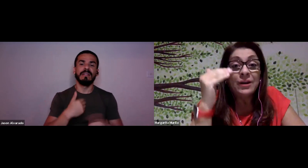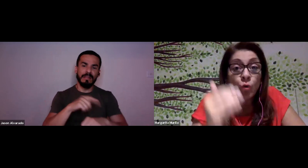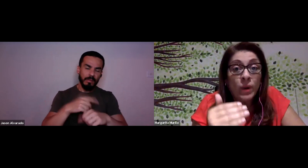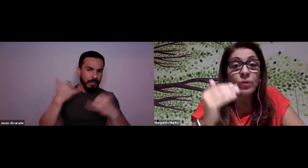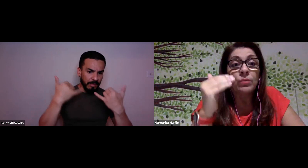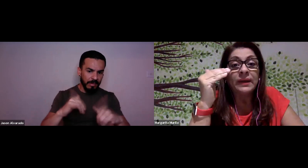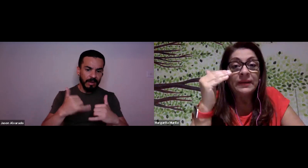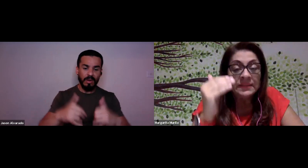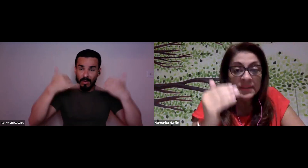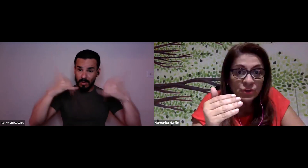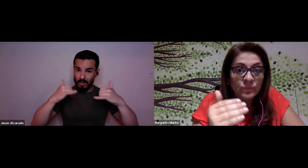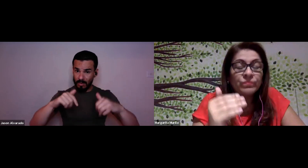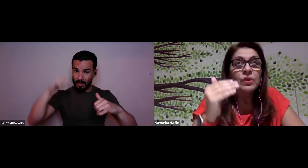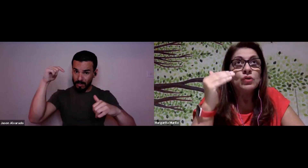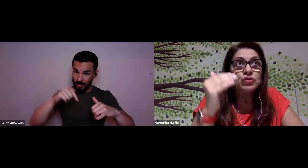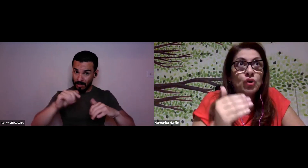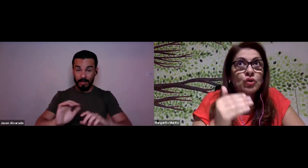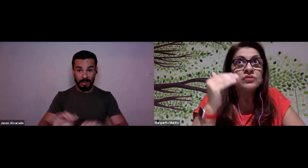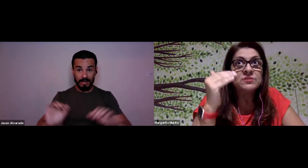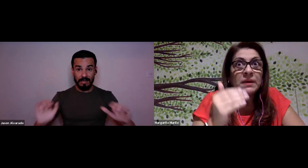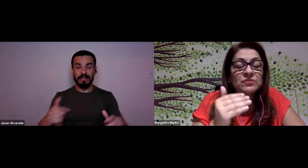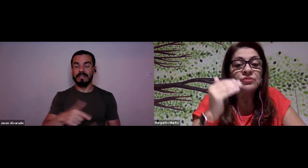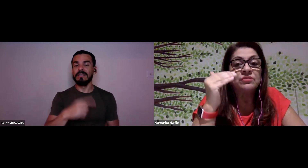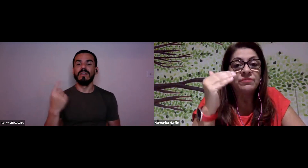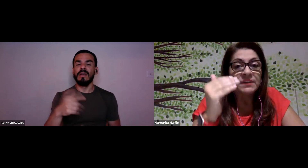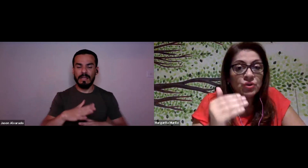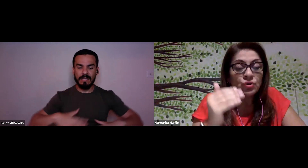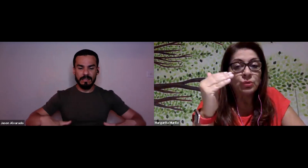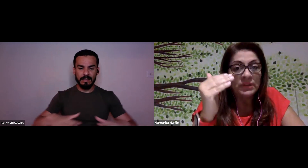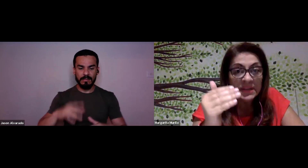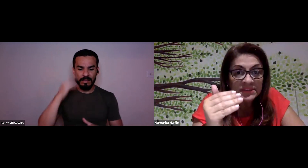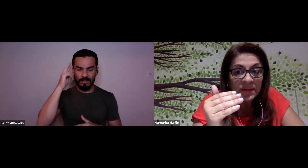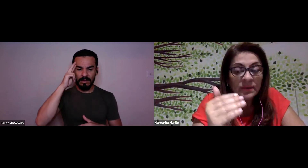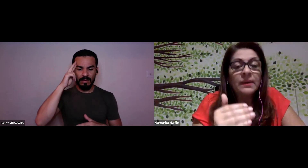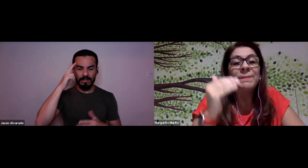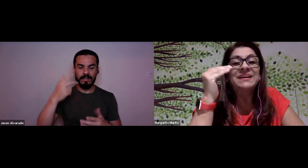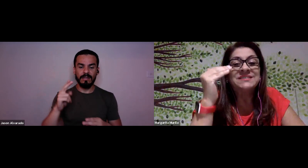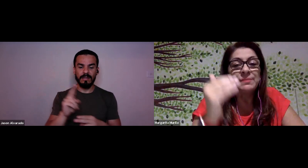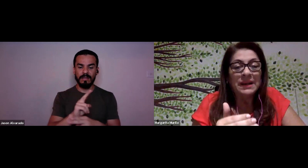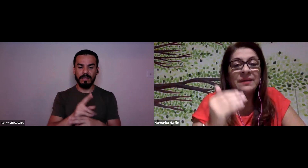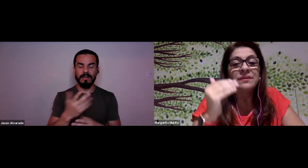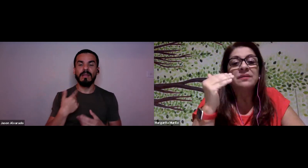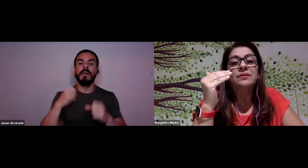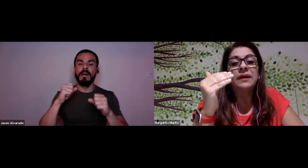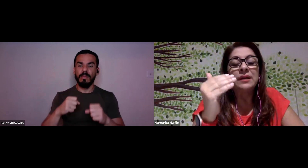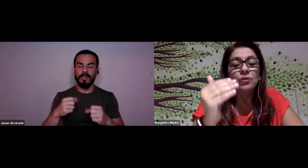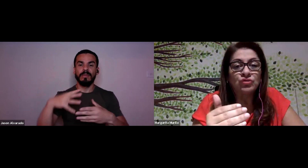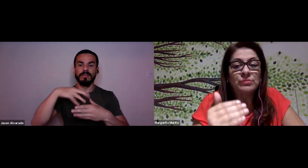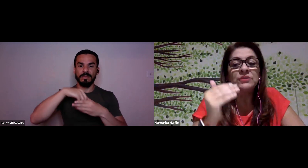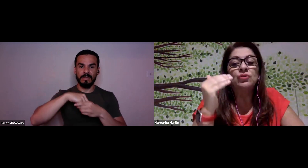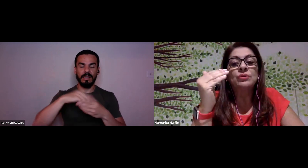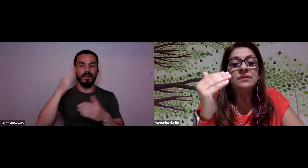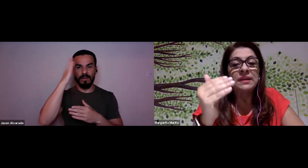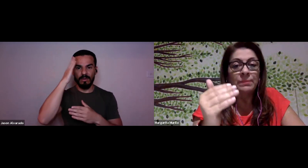el juego en el niño son los espacios de reflexión que utiliza para asimilar el